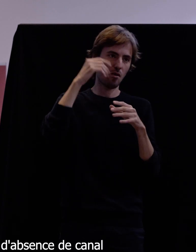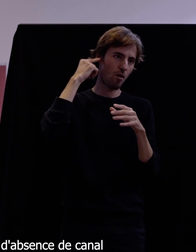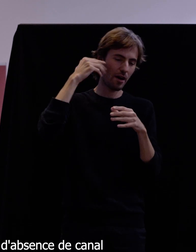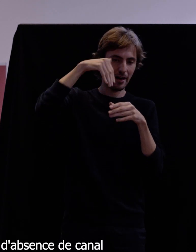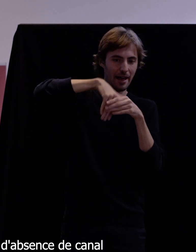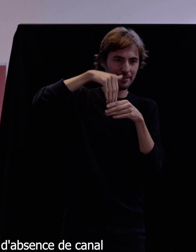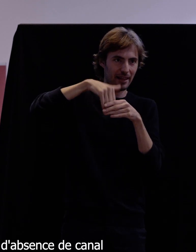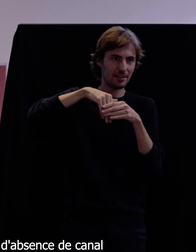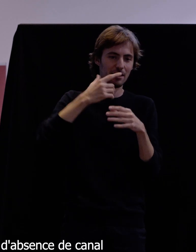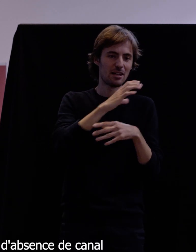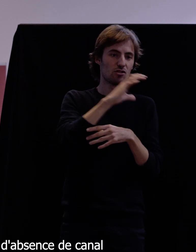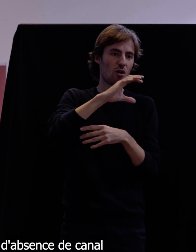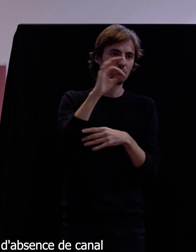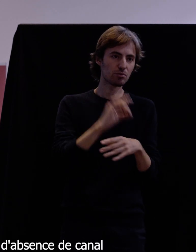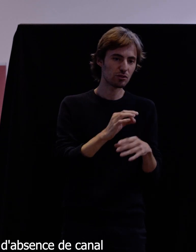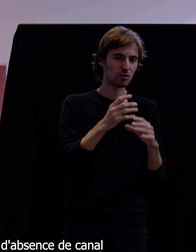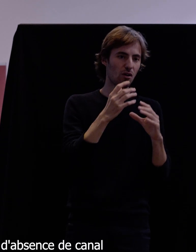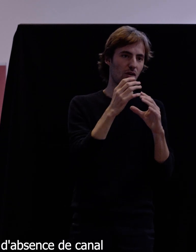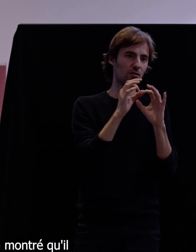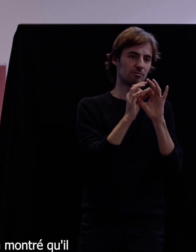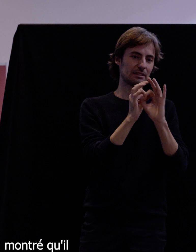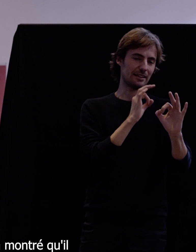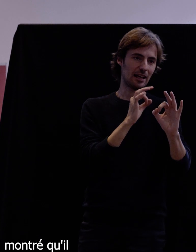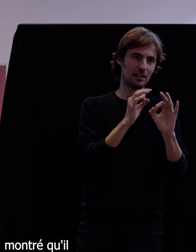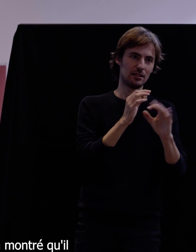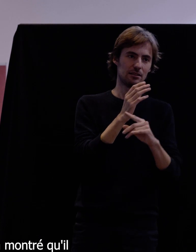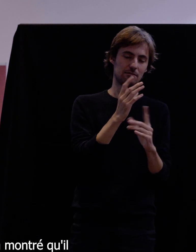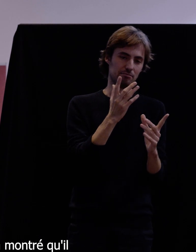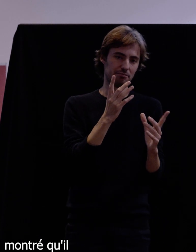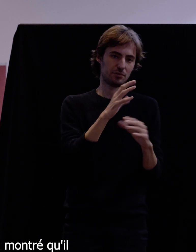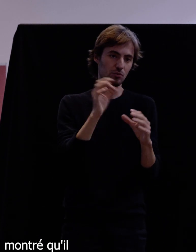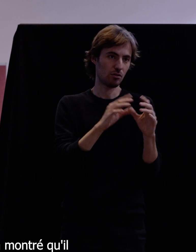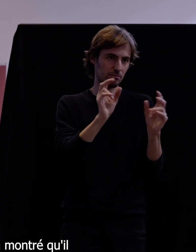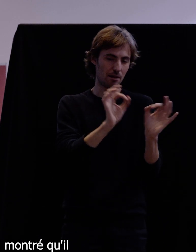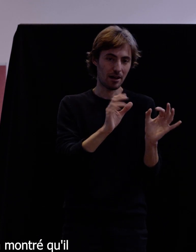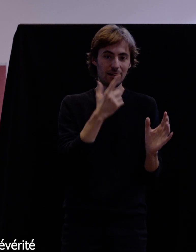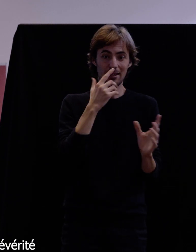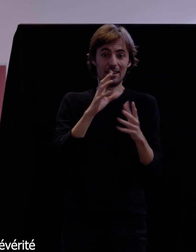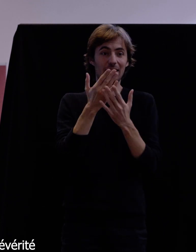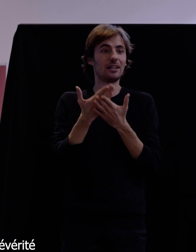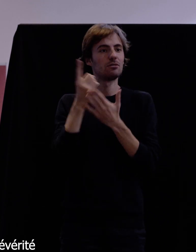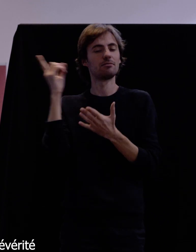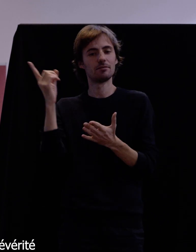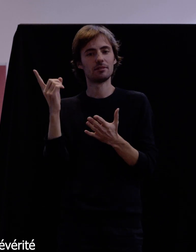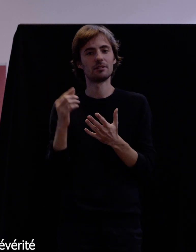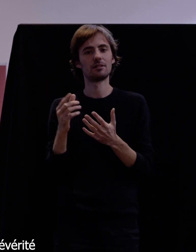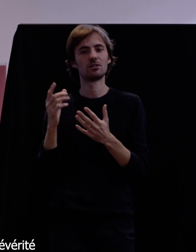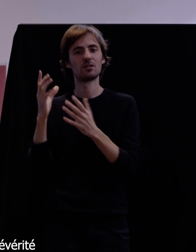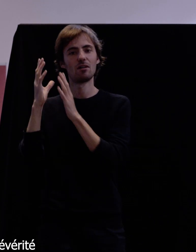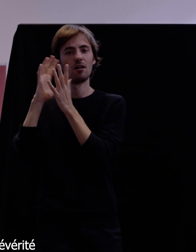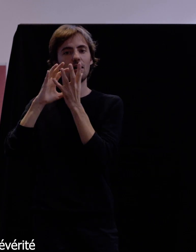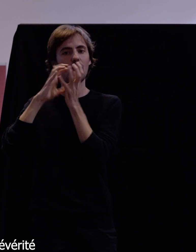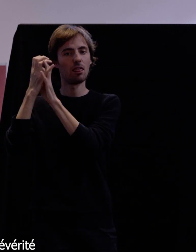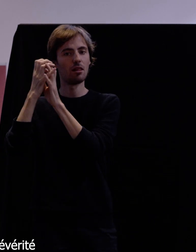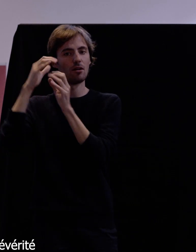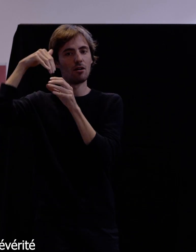retrouvait 100% d'absence de canal semi-circulaire latéral, et cette étude, elle montrait qu'il y avait une corrélation entre la sévérité des malformations